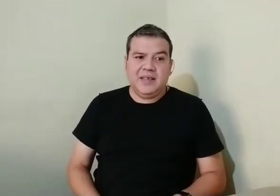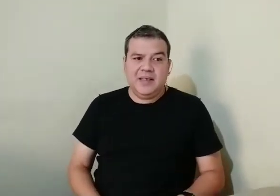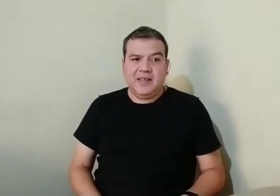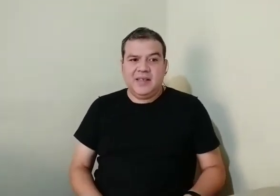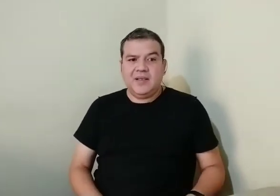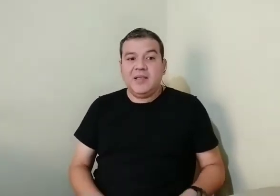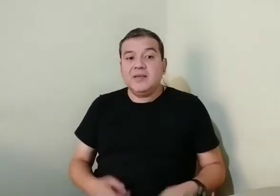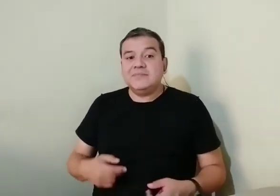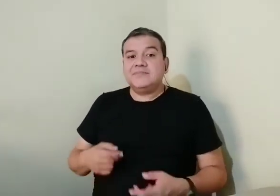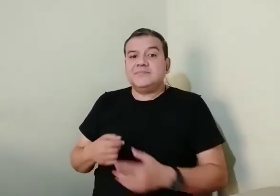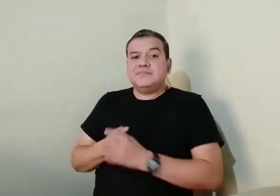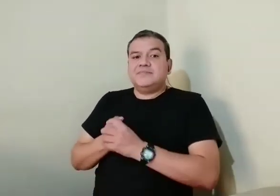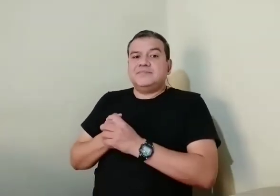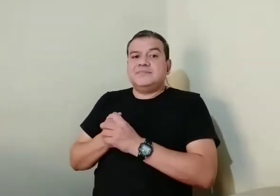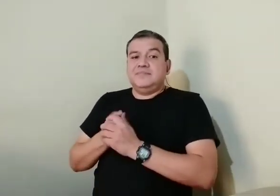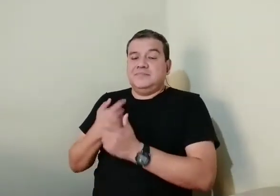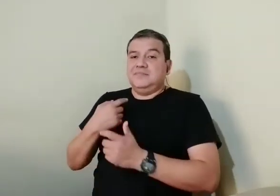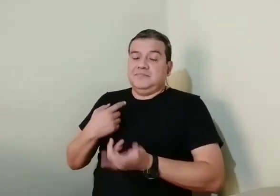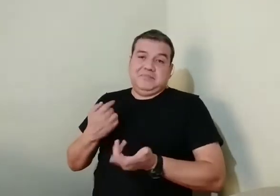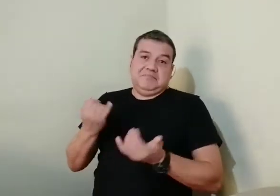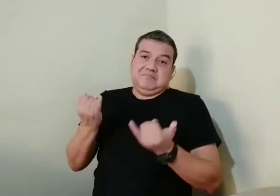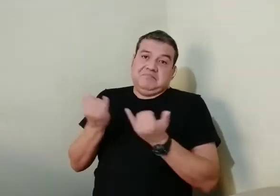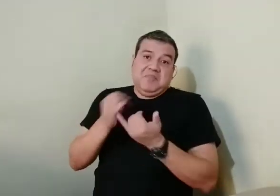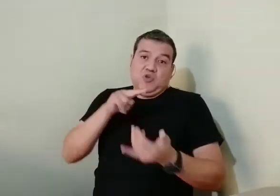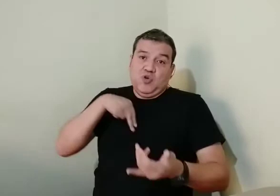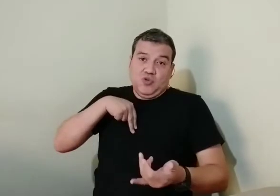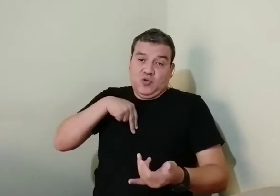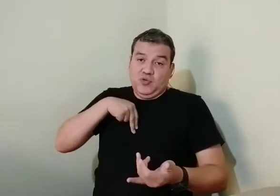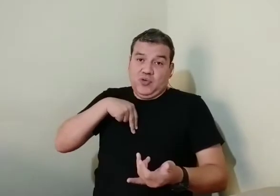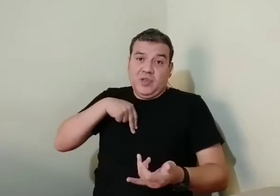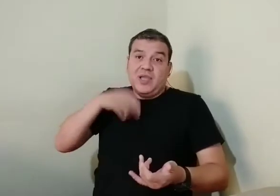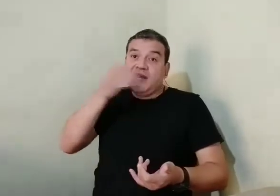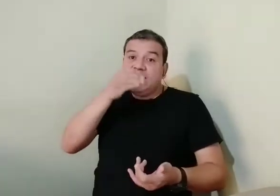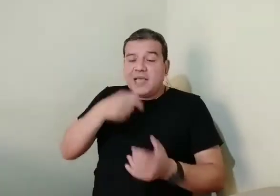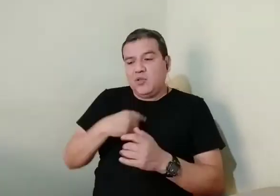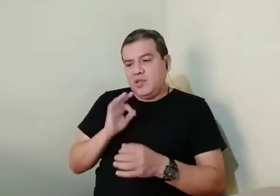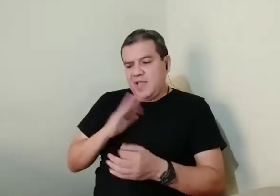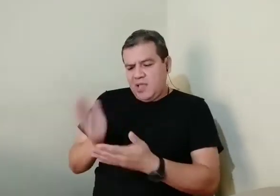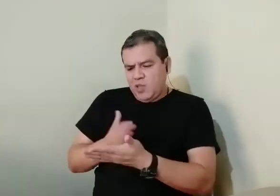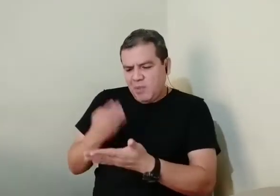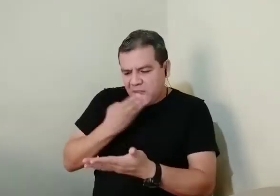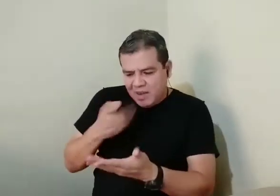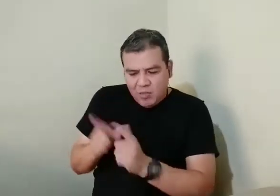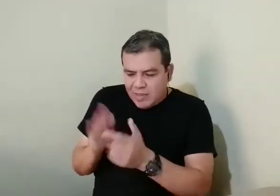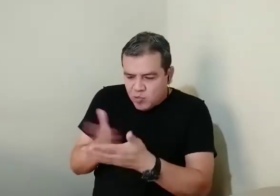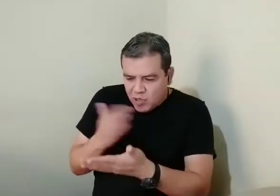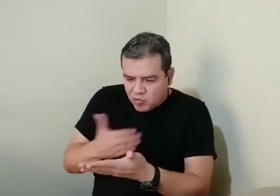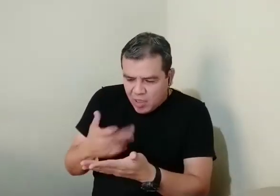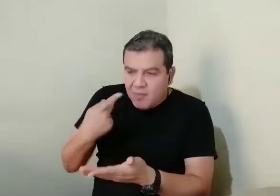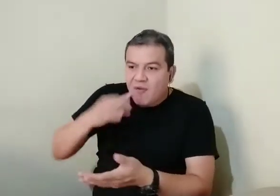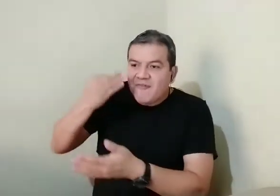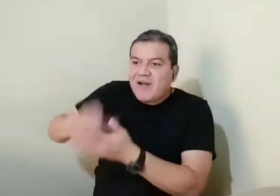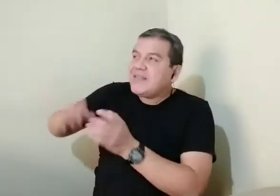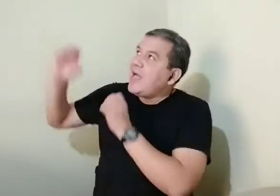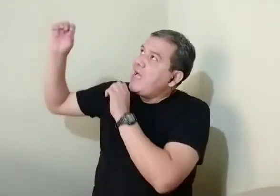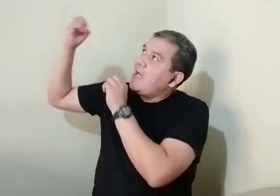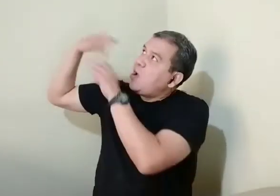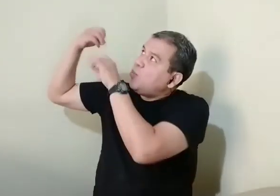estanca. Las familias necesitan la conducción divina para crecer en